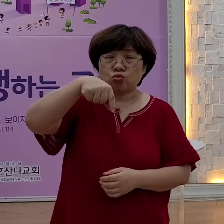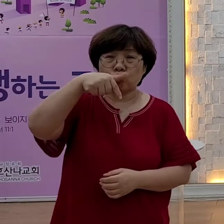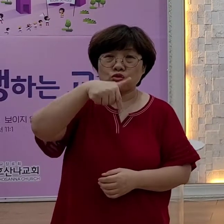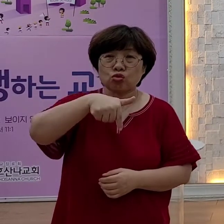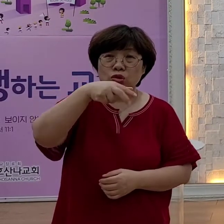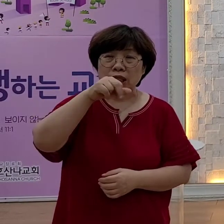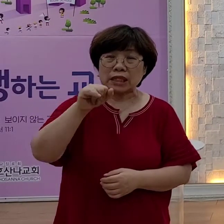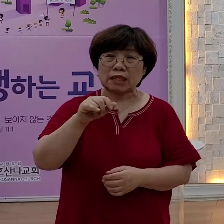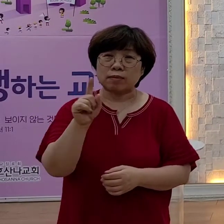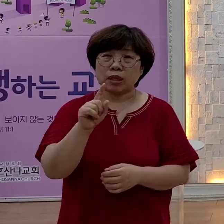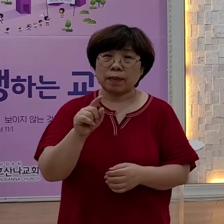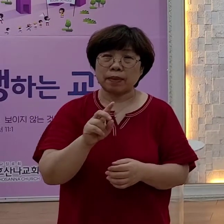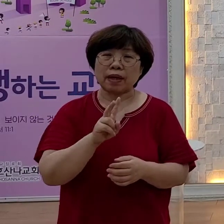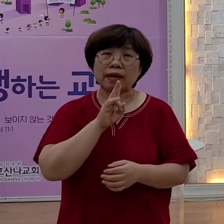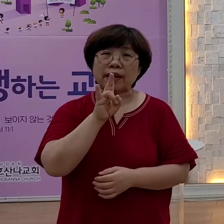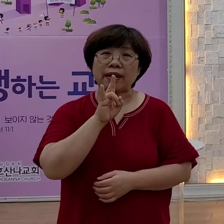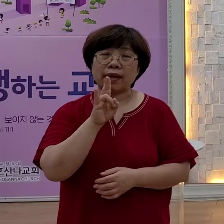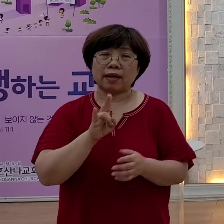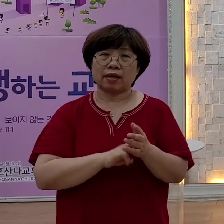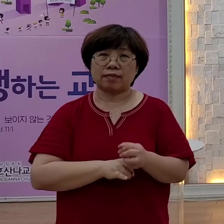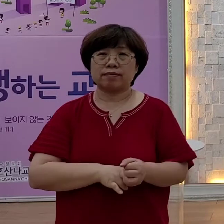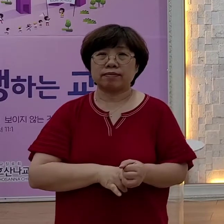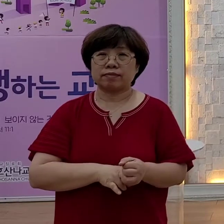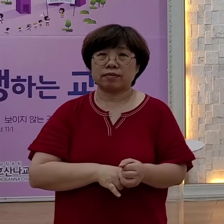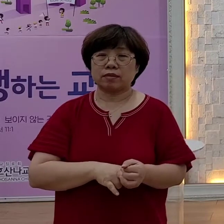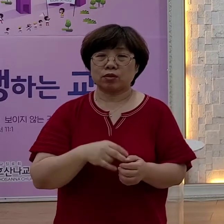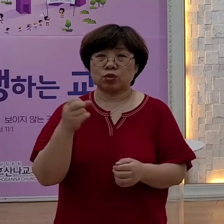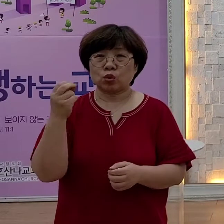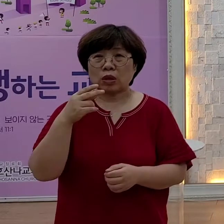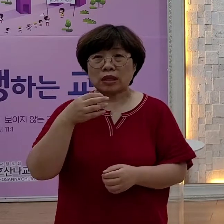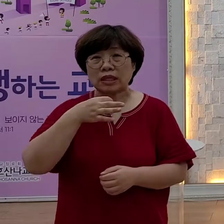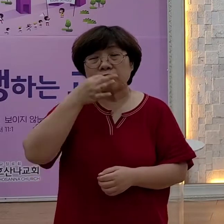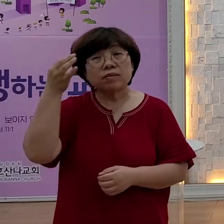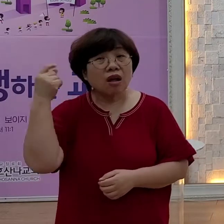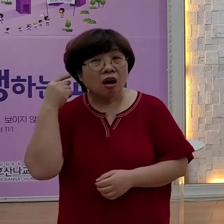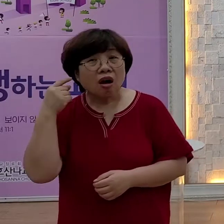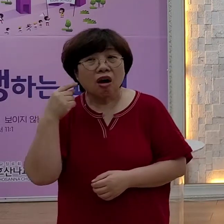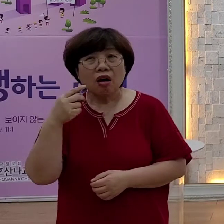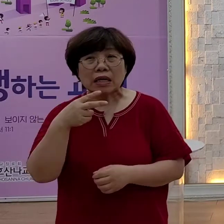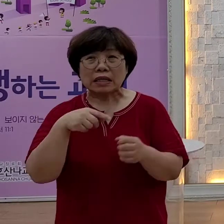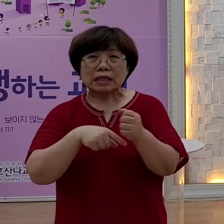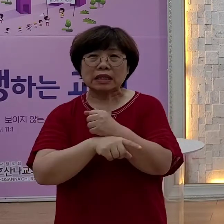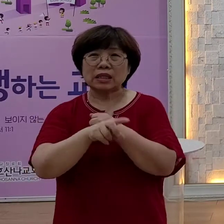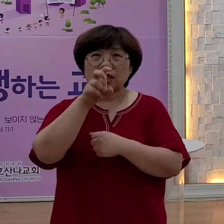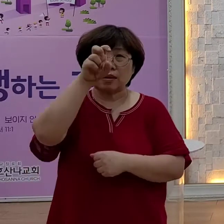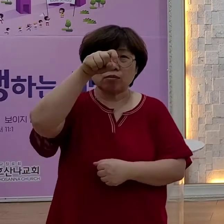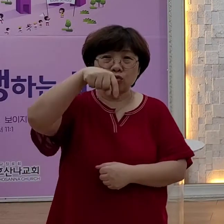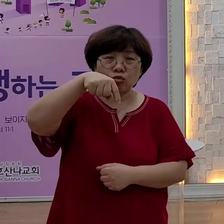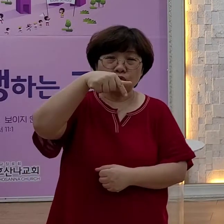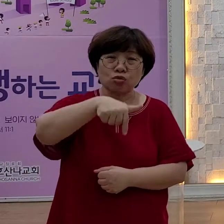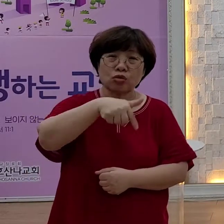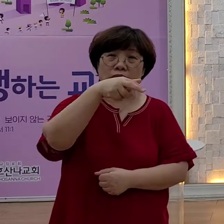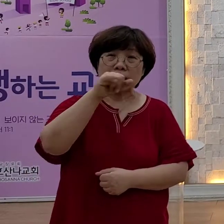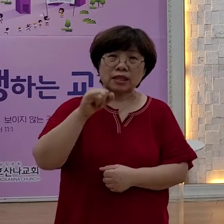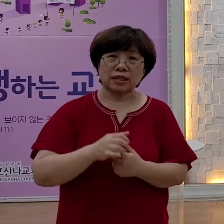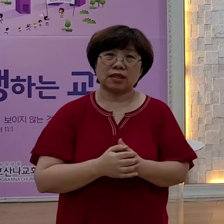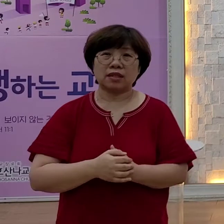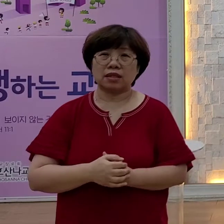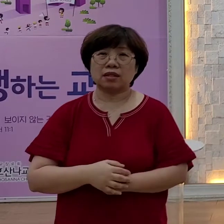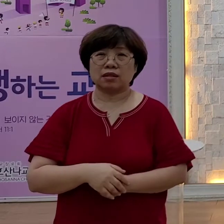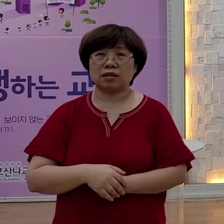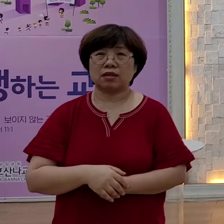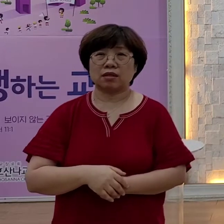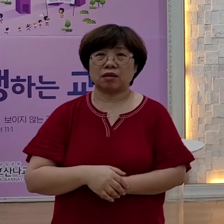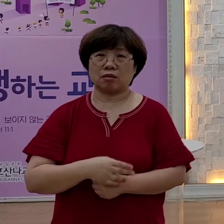계시 또는 하나님의 음성을 말합니다. 이 하나님의 음성, 이 계시가 안 들리고